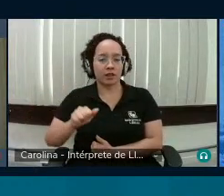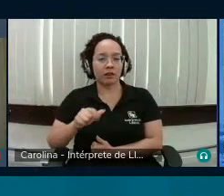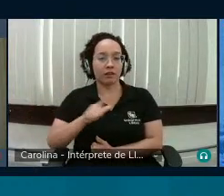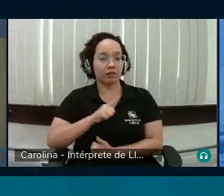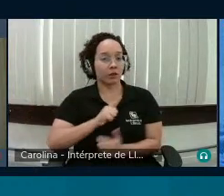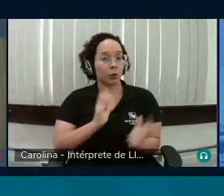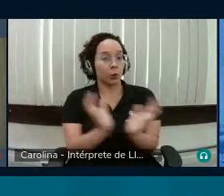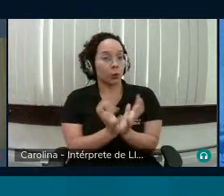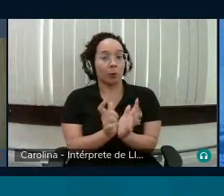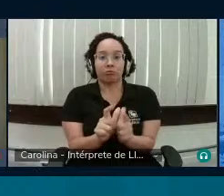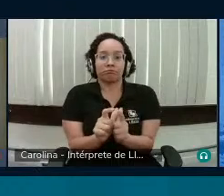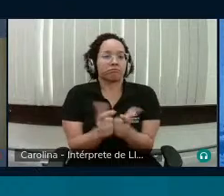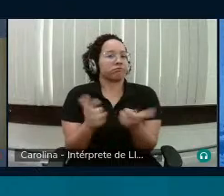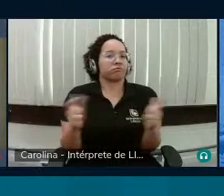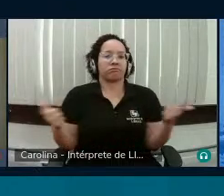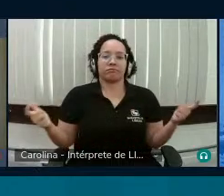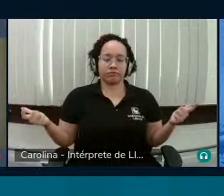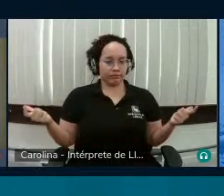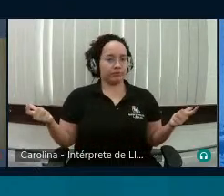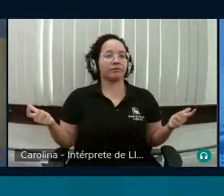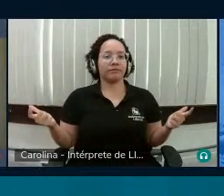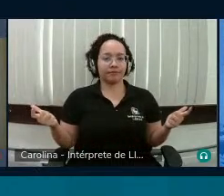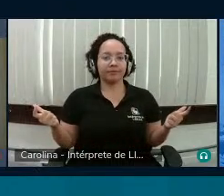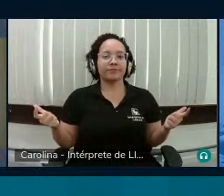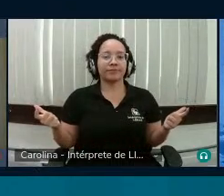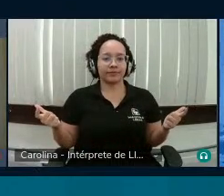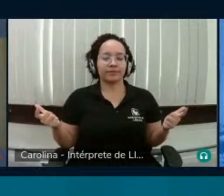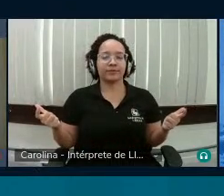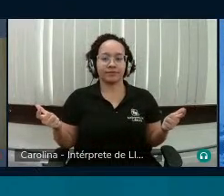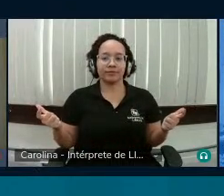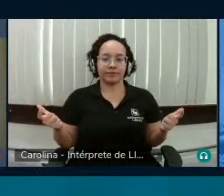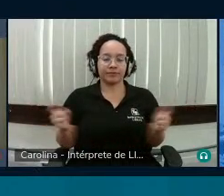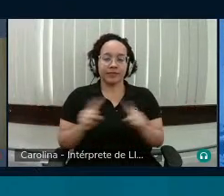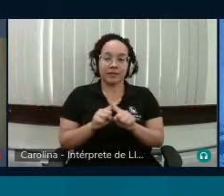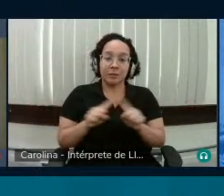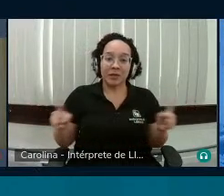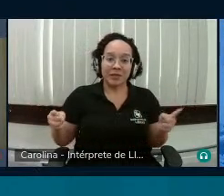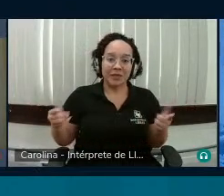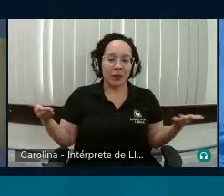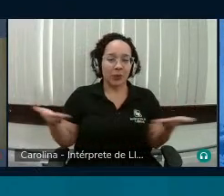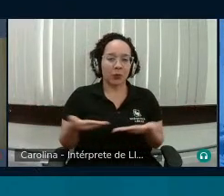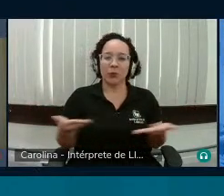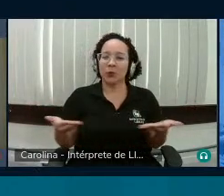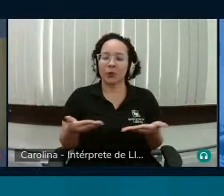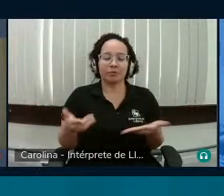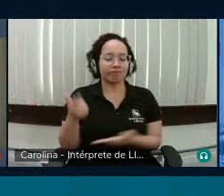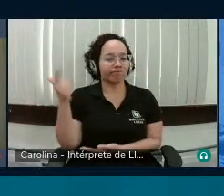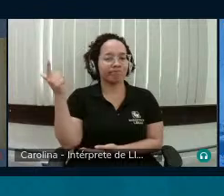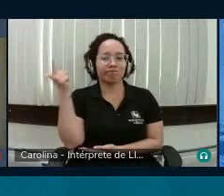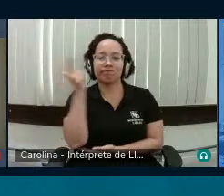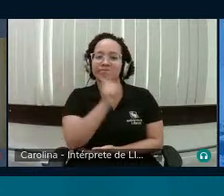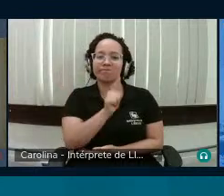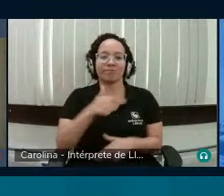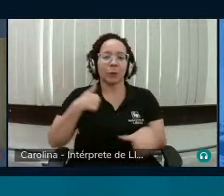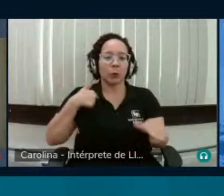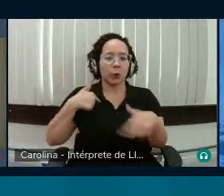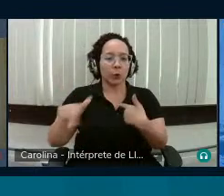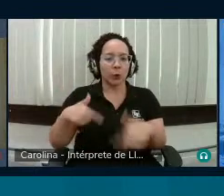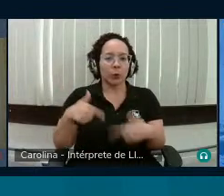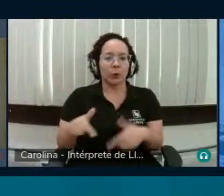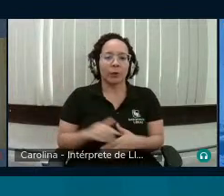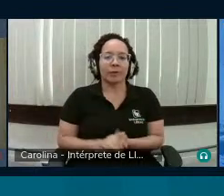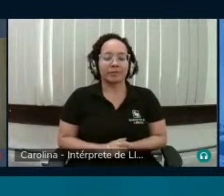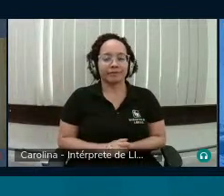imensa, né, mas que está, assim, brilhantemente dando conta do recado, né, aos